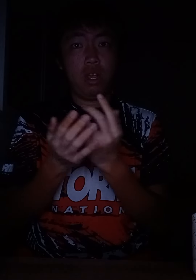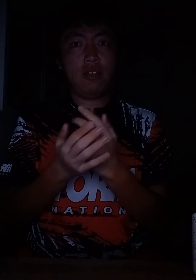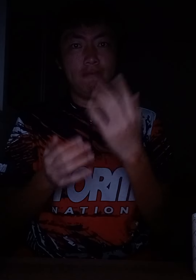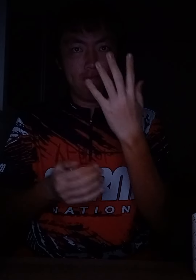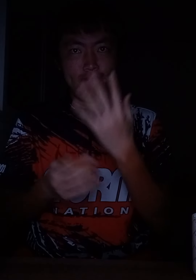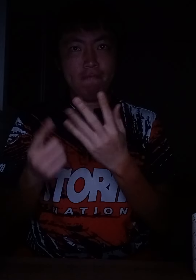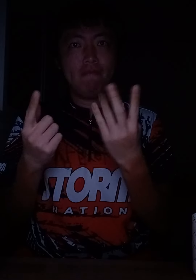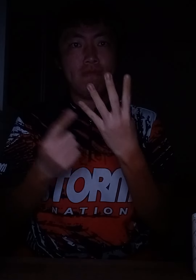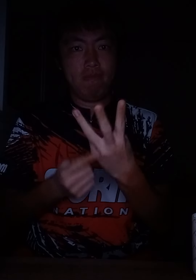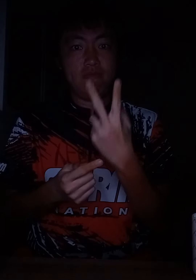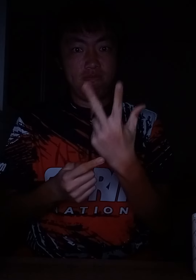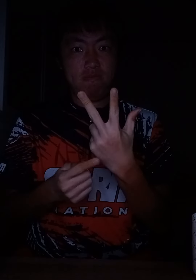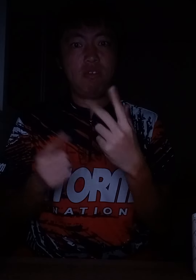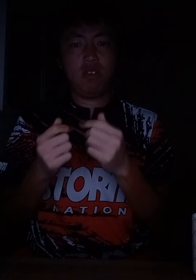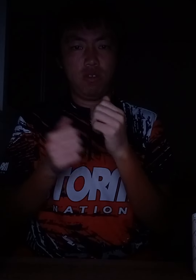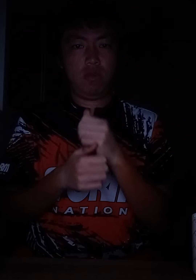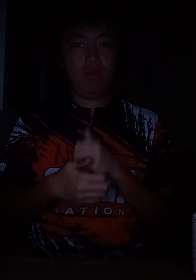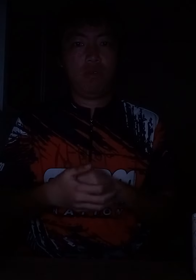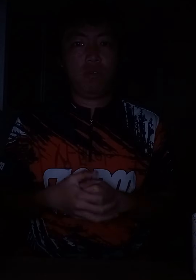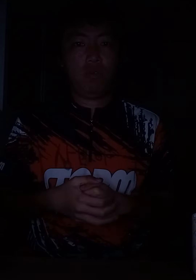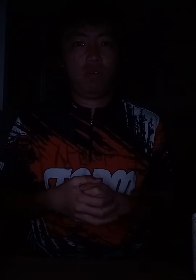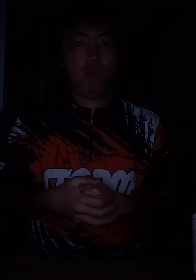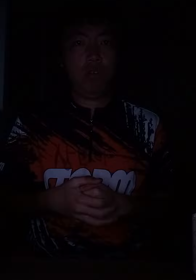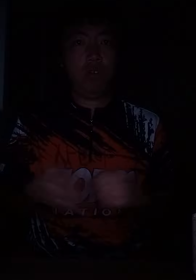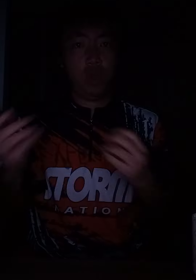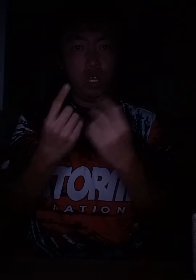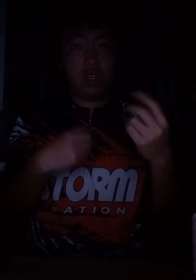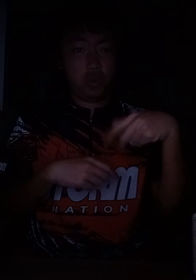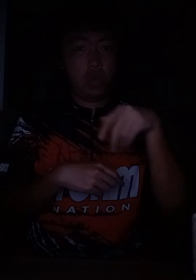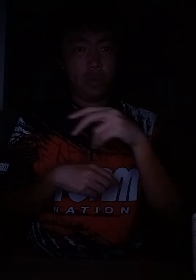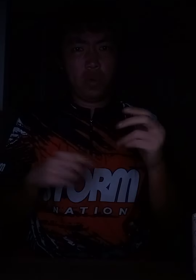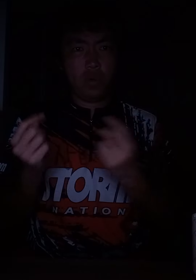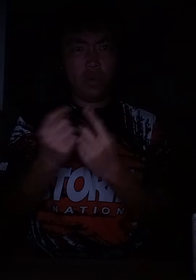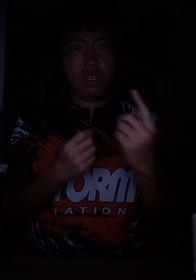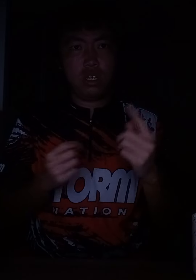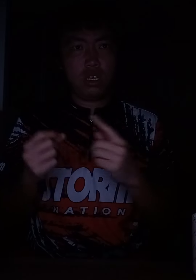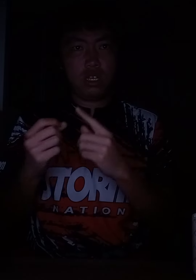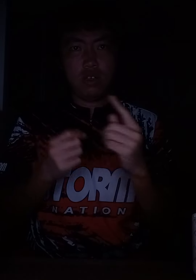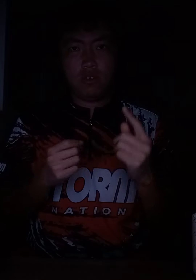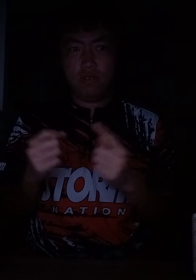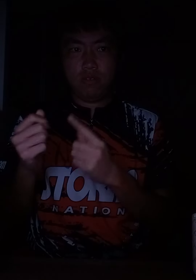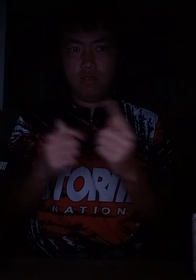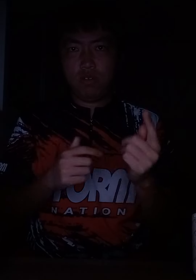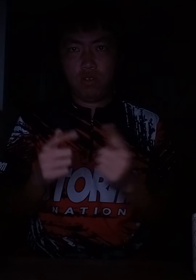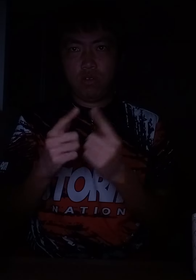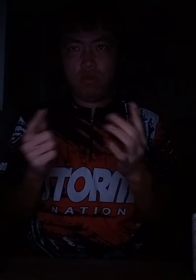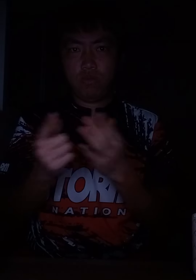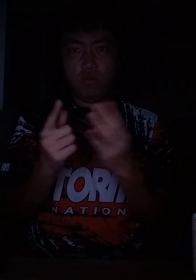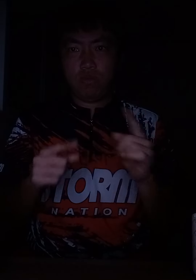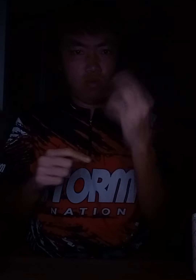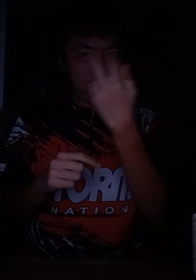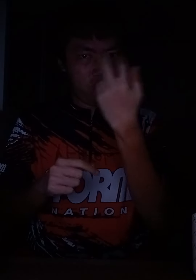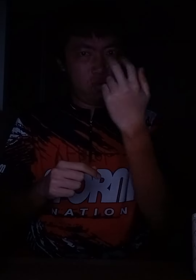경우도 43건이나 됩니다. 경찰은 향후 관련 사건을 강력팀에서 전담 수사하는 등